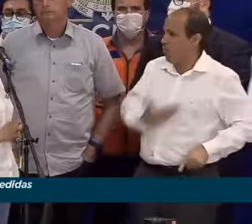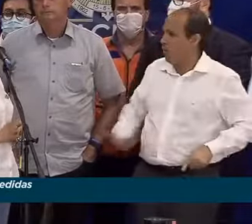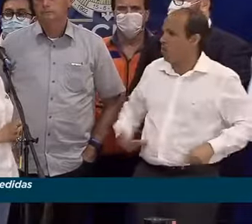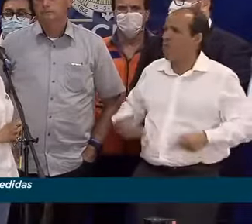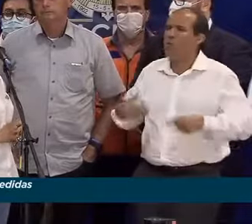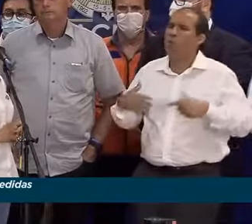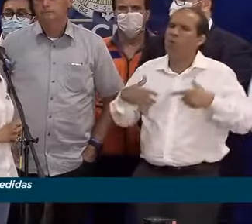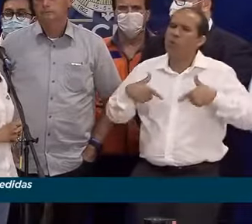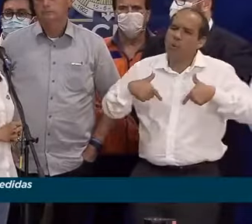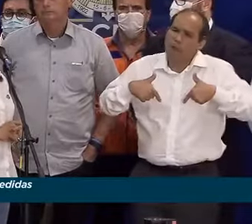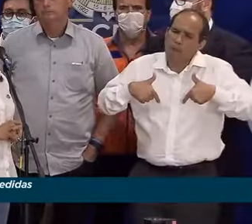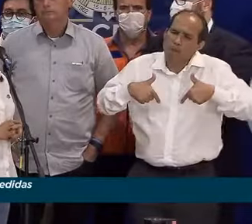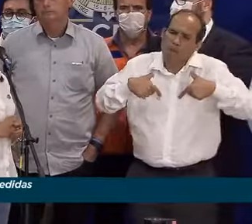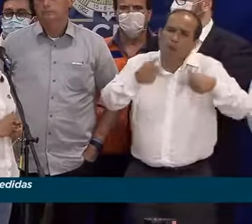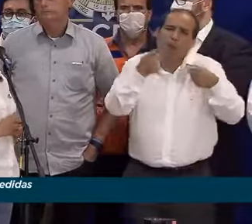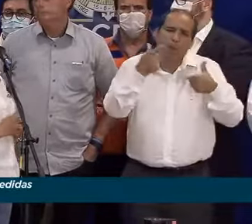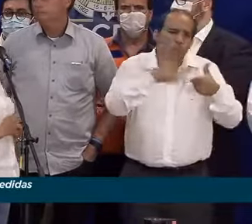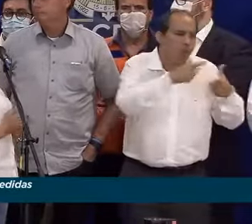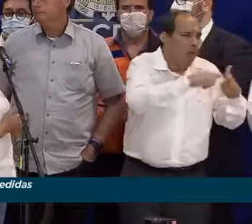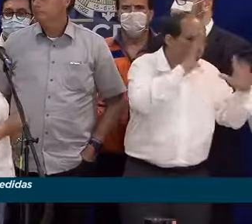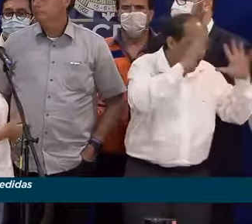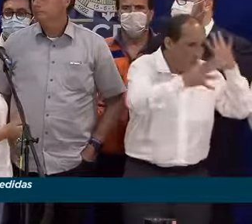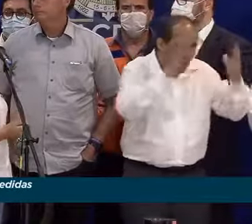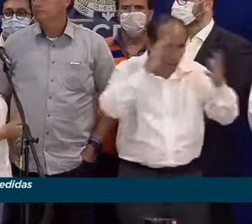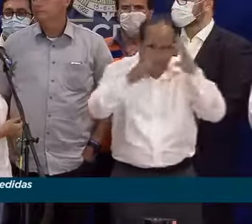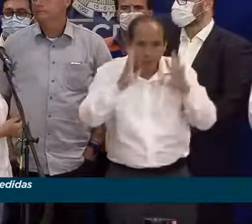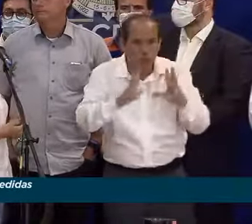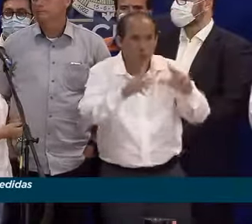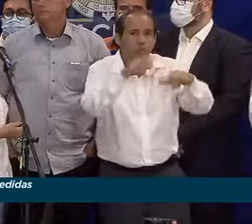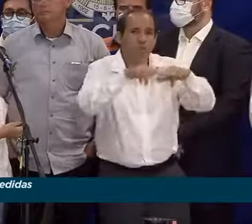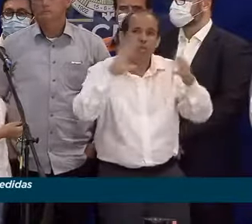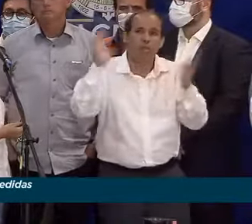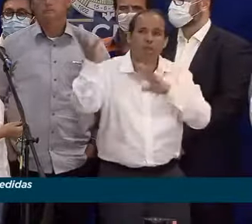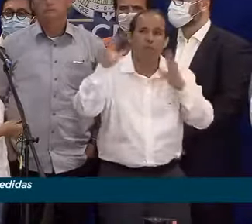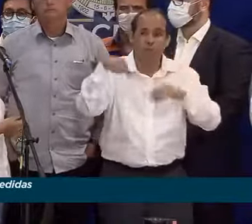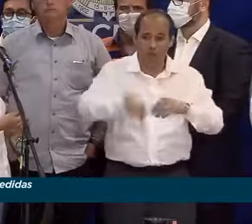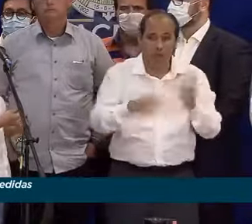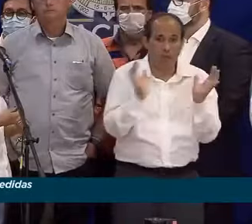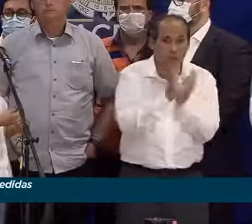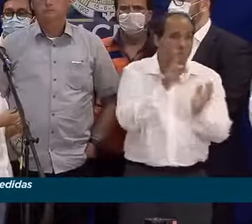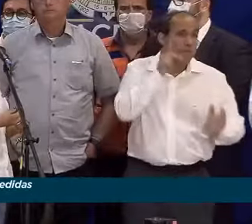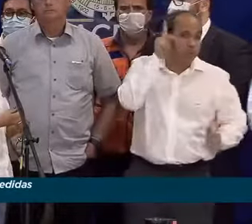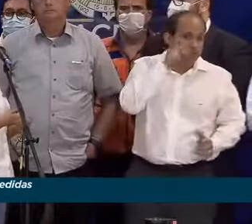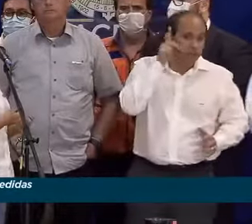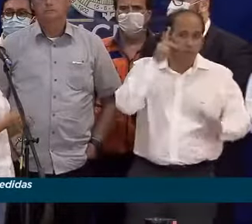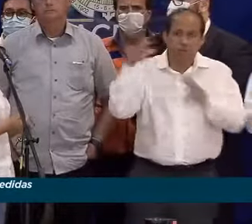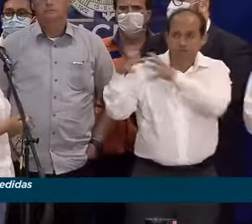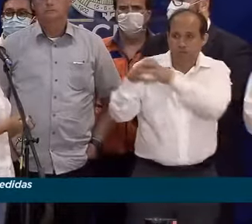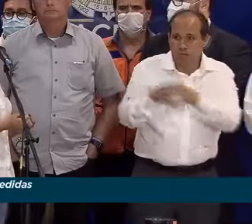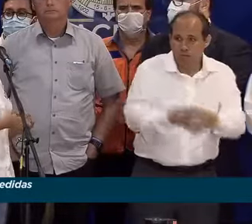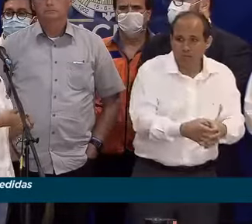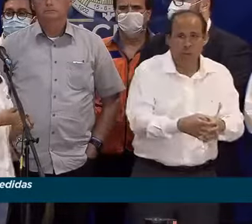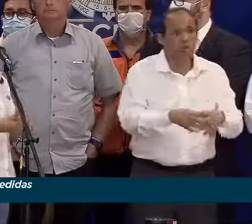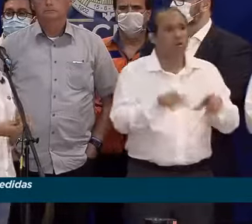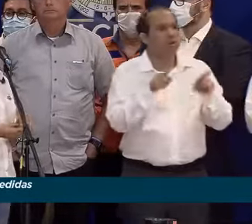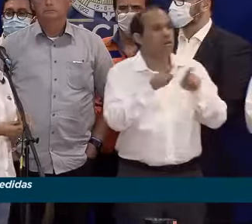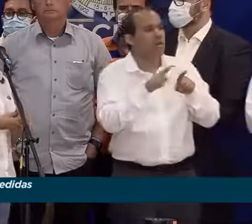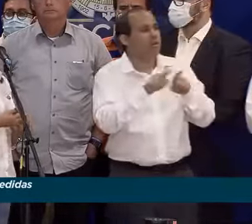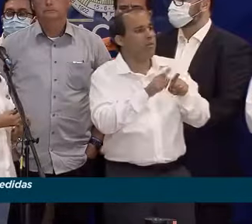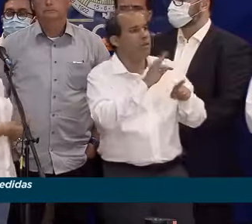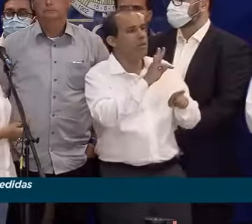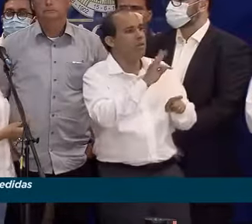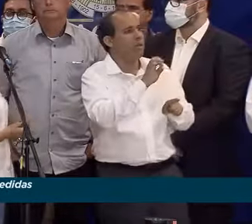adversidades. Mas eu quero dizer para o senhor que nós estamos aqui, nós parlamentares, Márcio